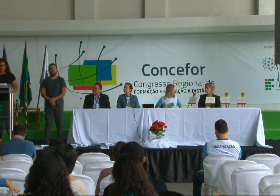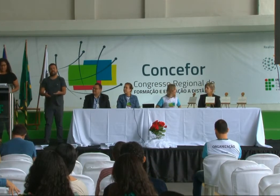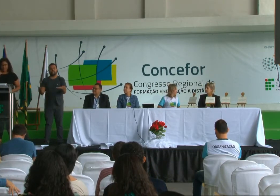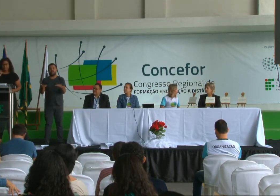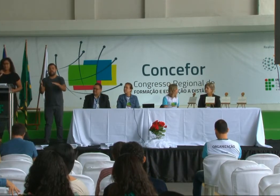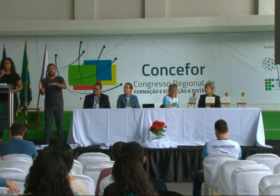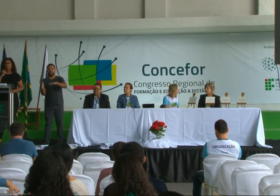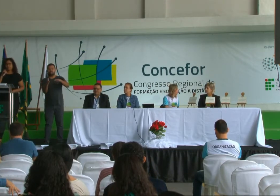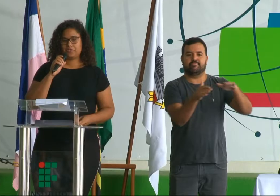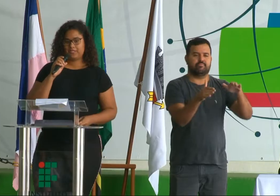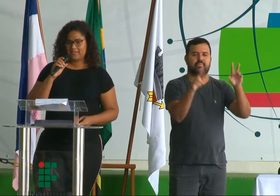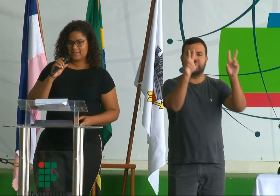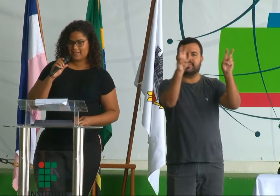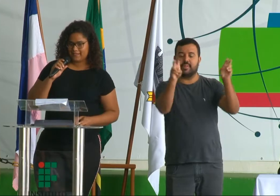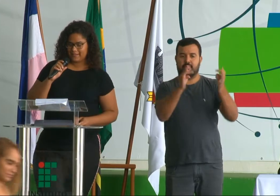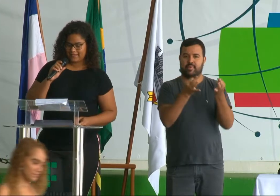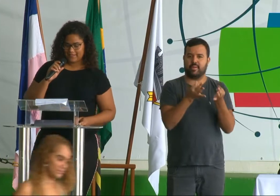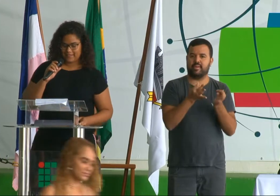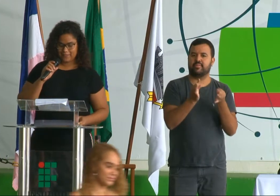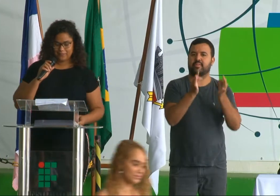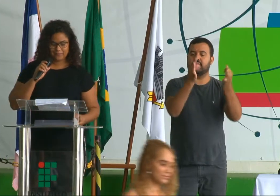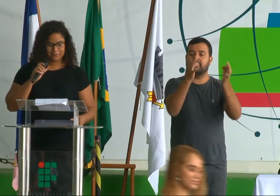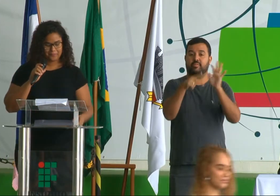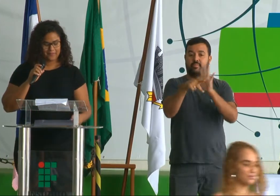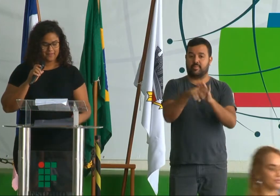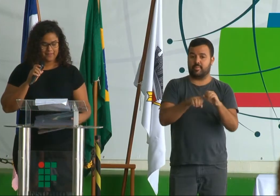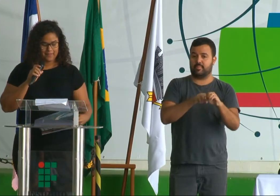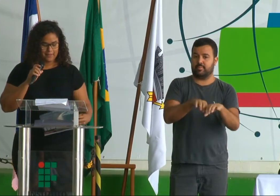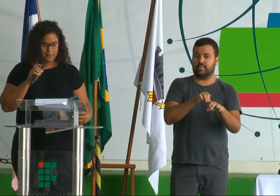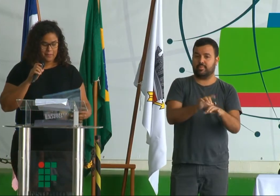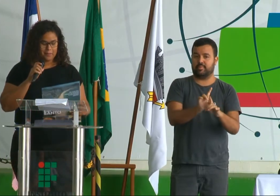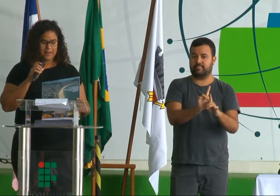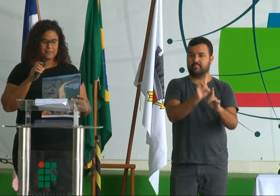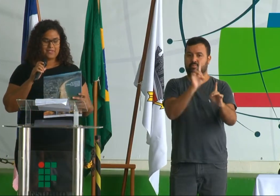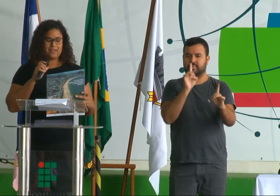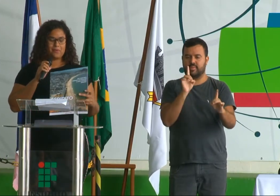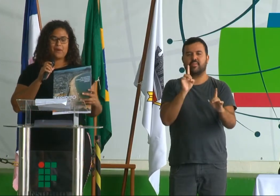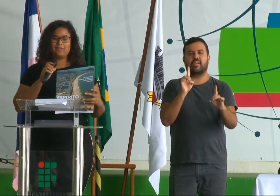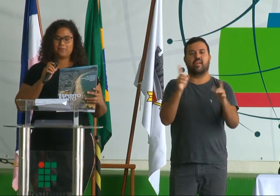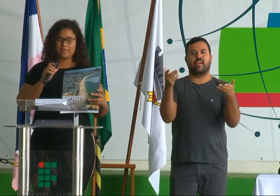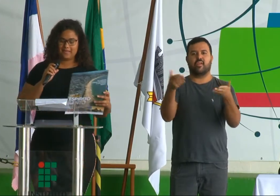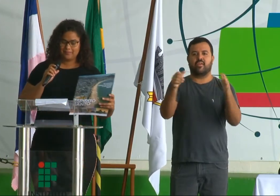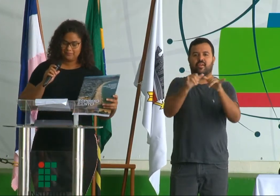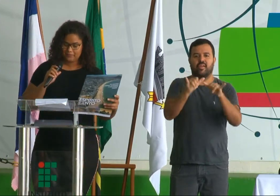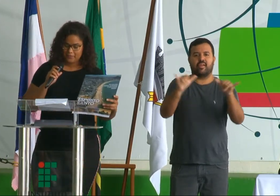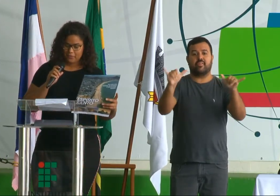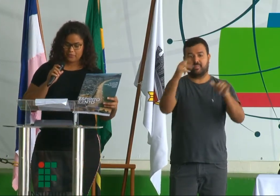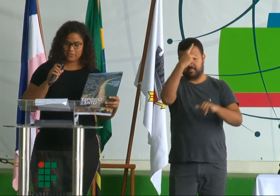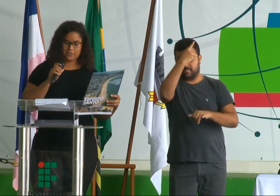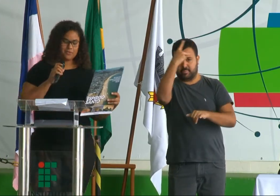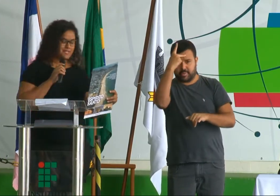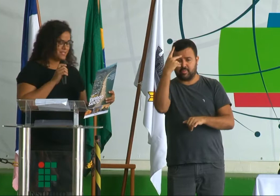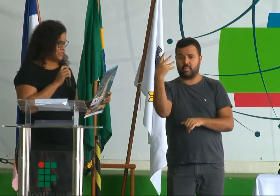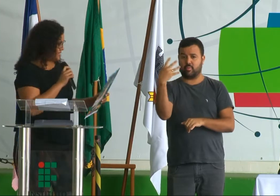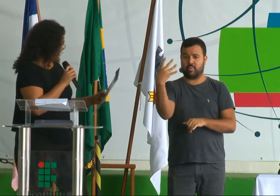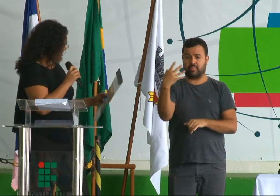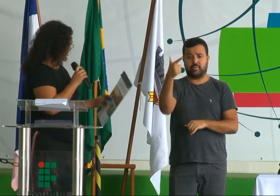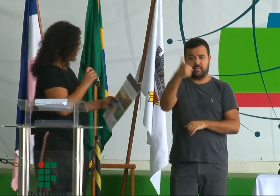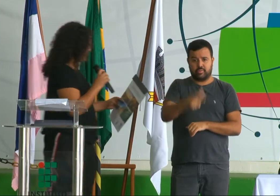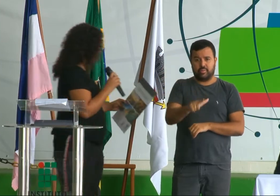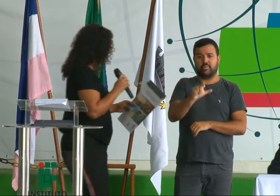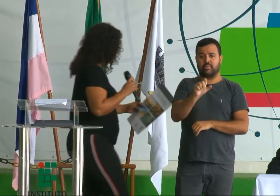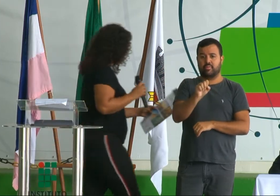Na categoria Tecnologias, EAD, para anunciar o quarto lugar, professor